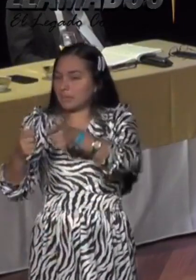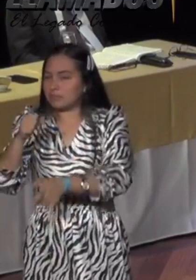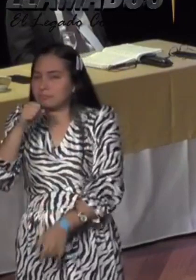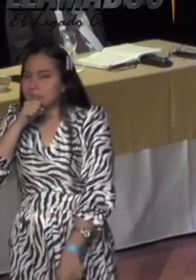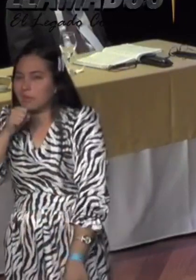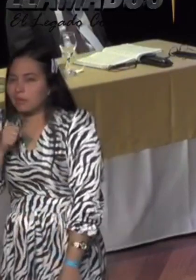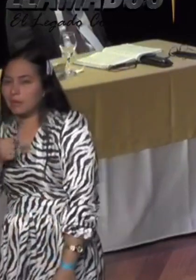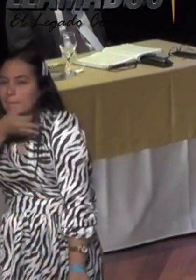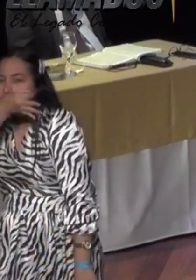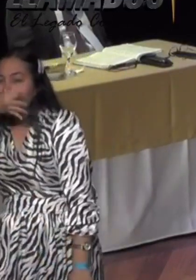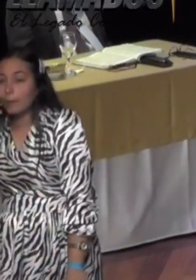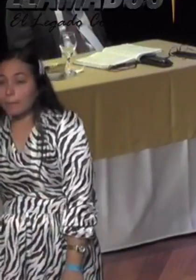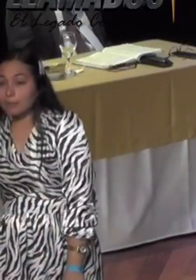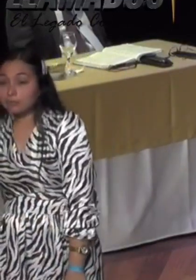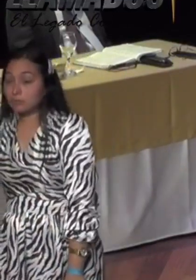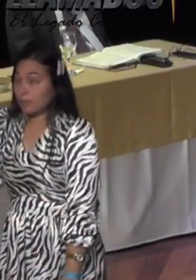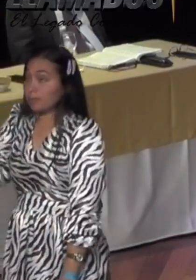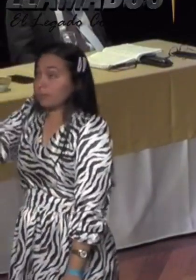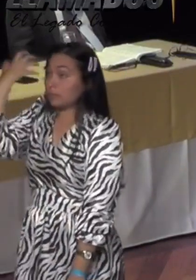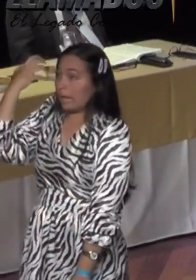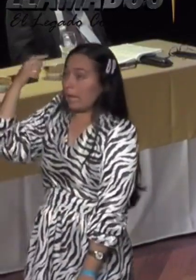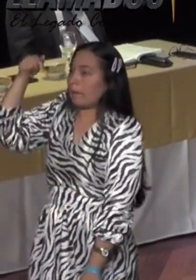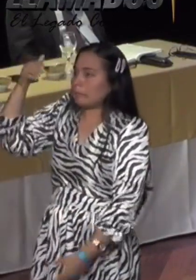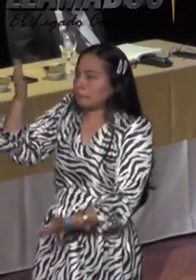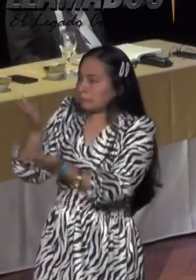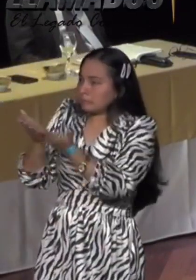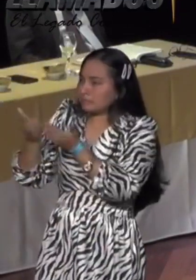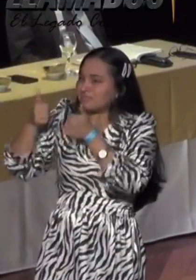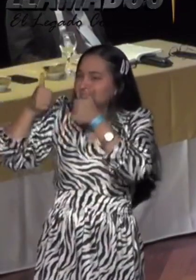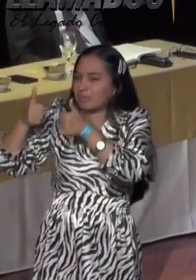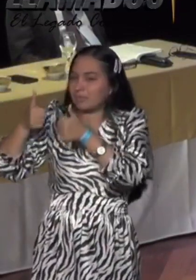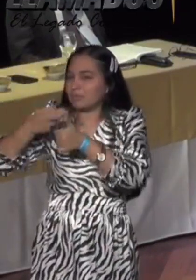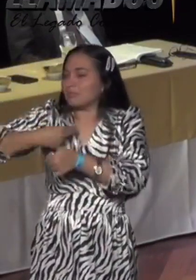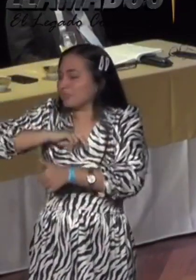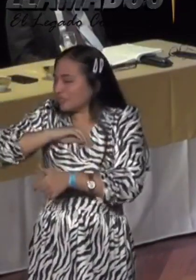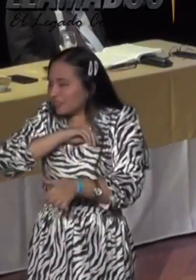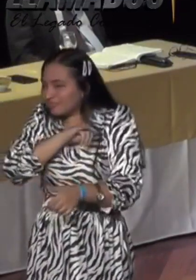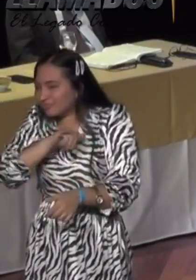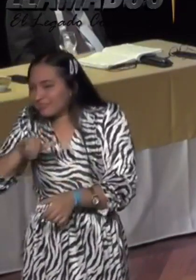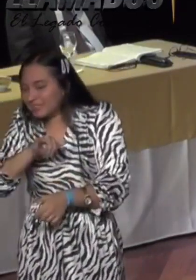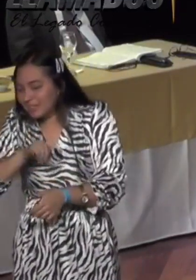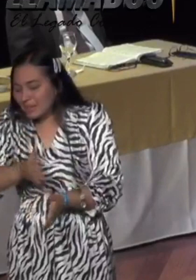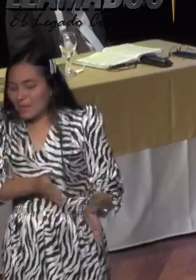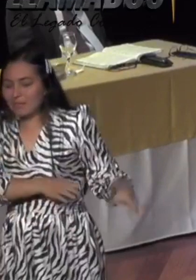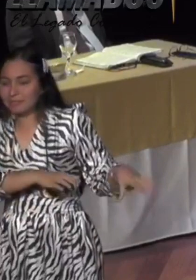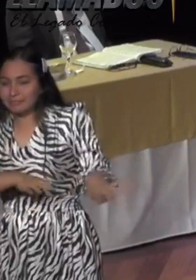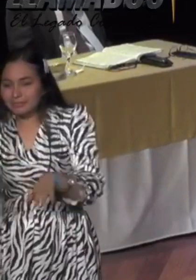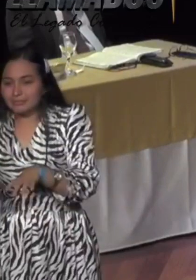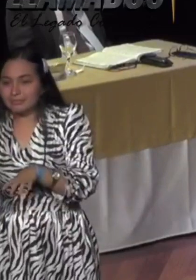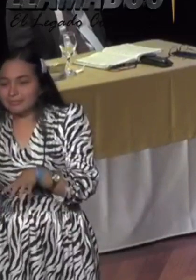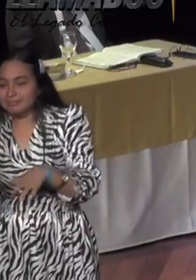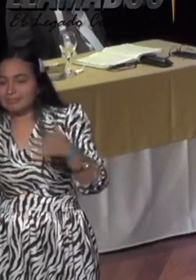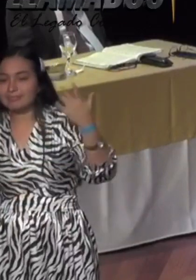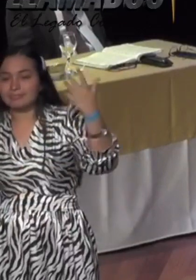tiempo atrás, a ellos les funciona y creo que vamos por allí. Amén. Gloria a Dios.